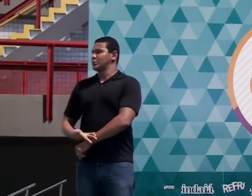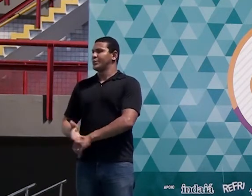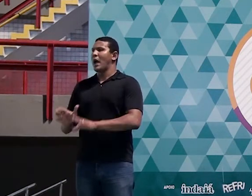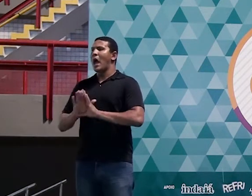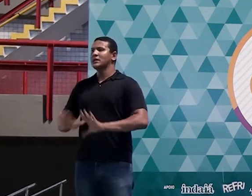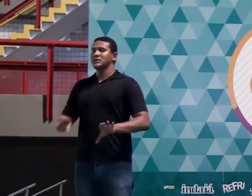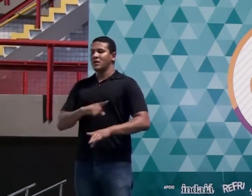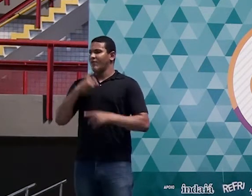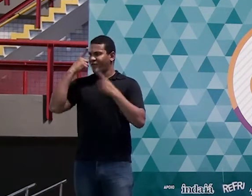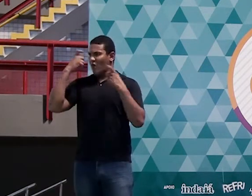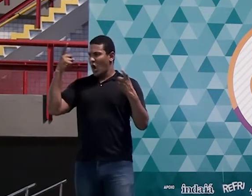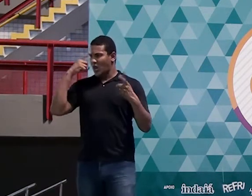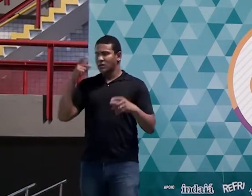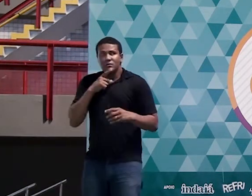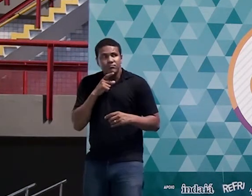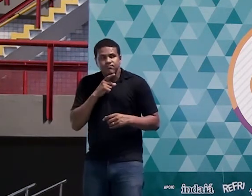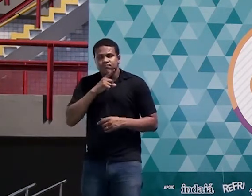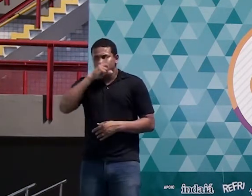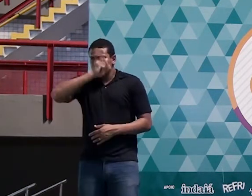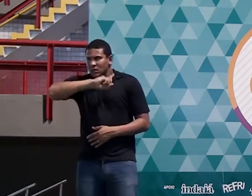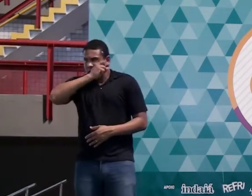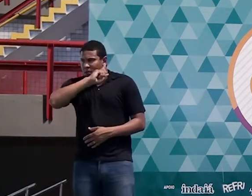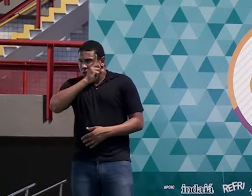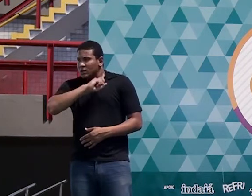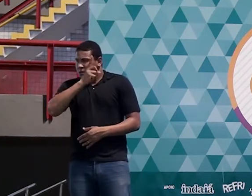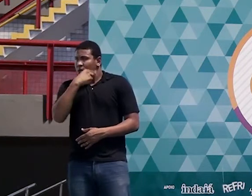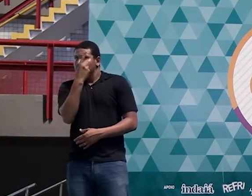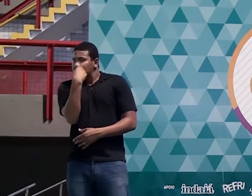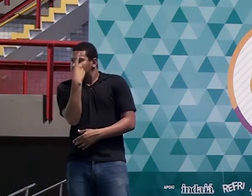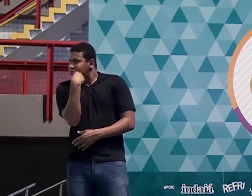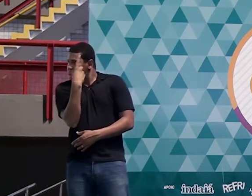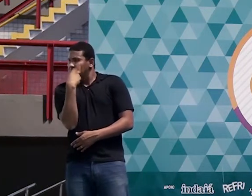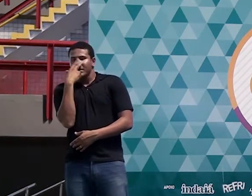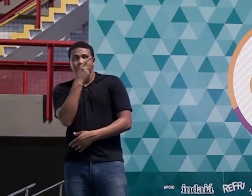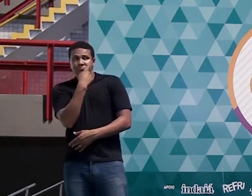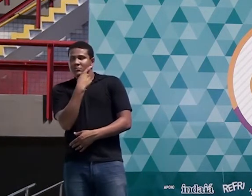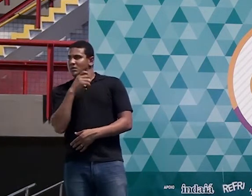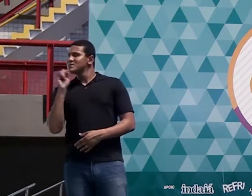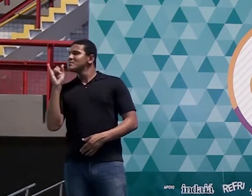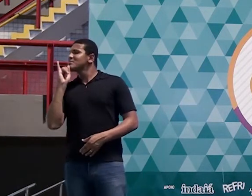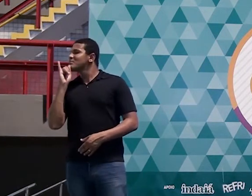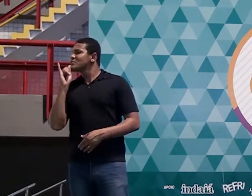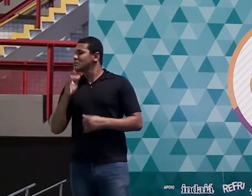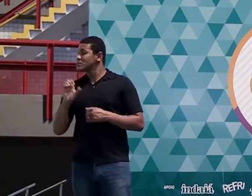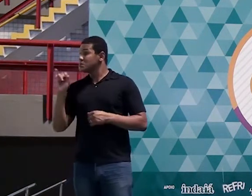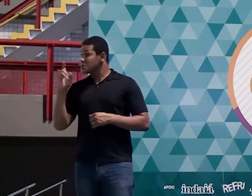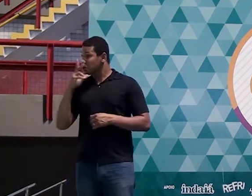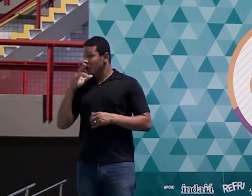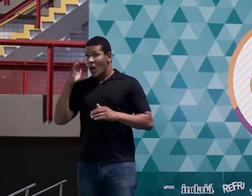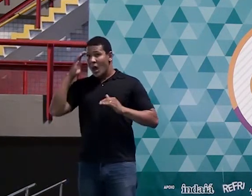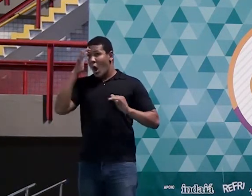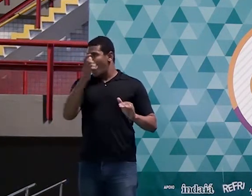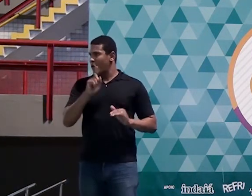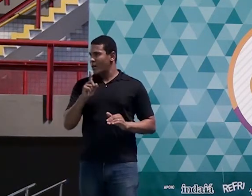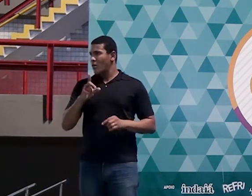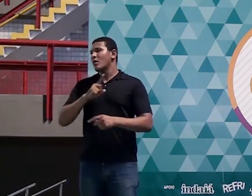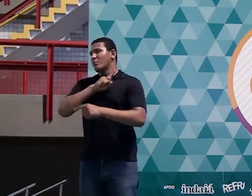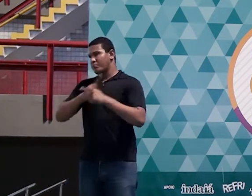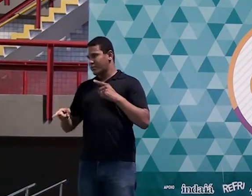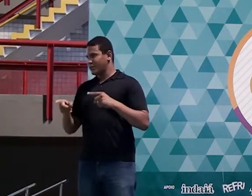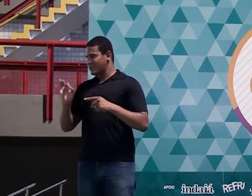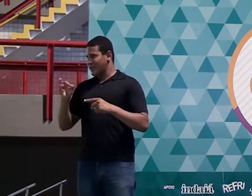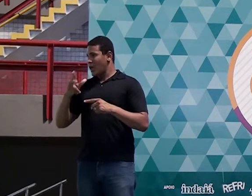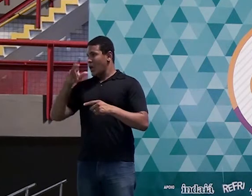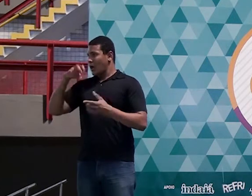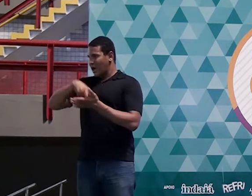violência. Sempre na história da humanidade, quem desobedece é punido? É. Eu queria que você anotasse do lado